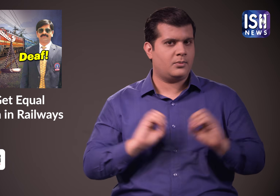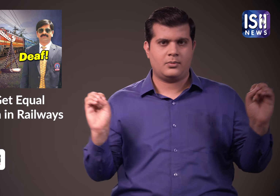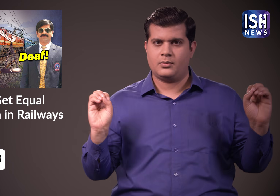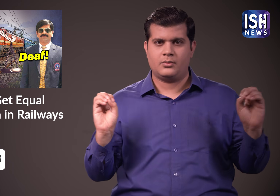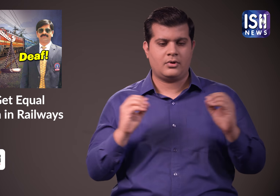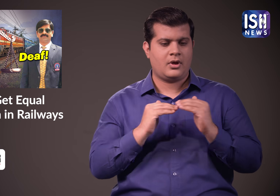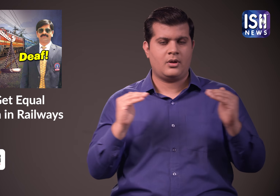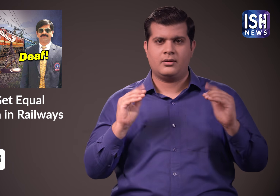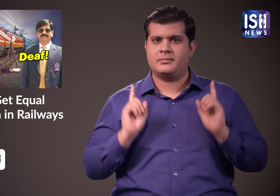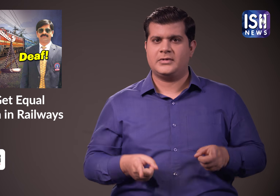चाहिए